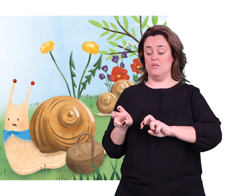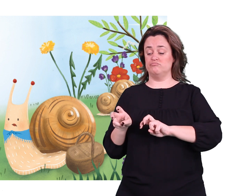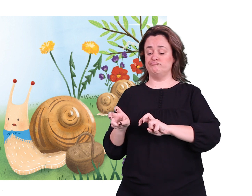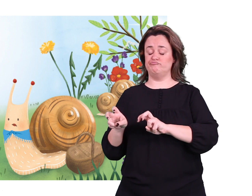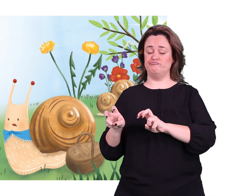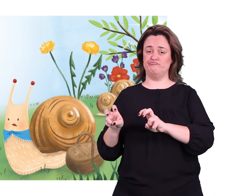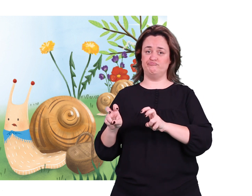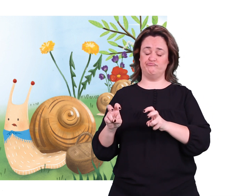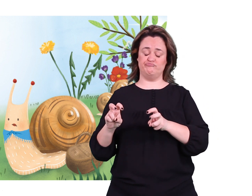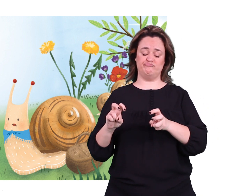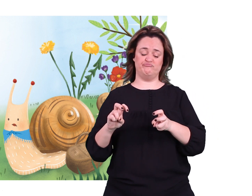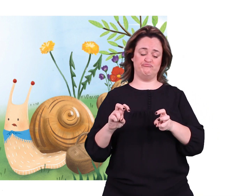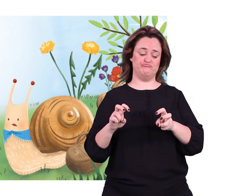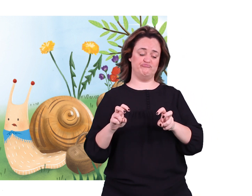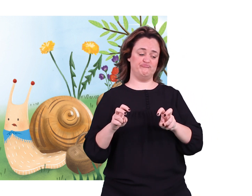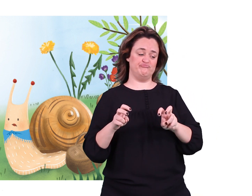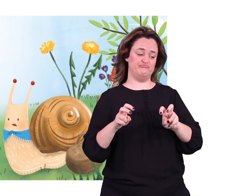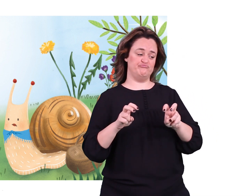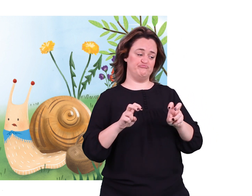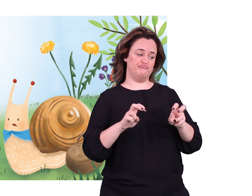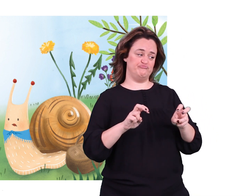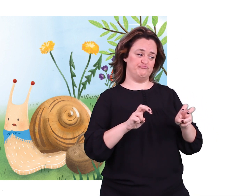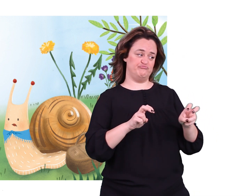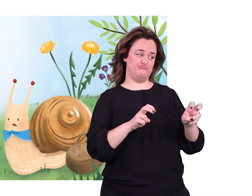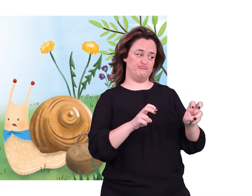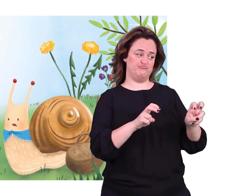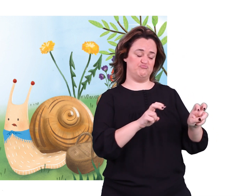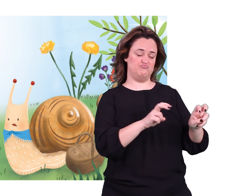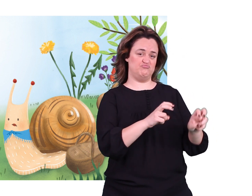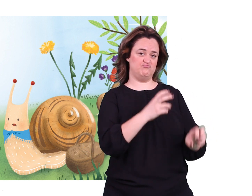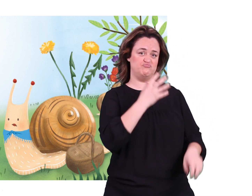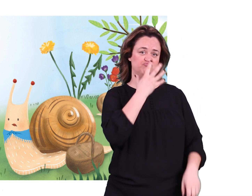Tristement, Margot et Léo commencent à avancer vers la maison.